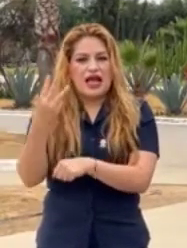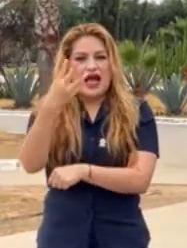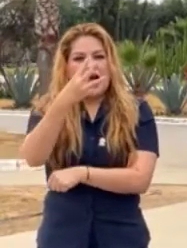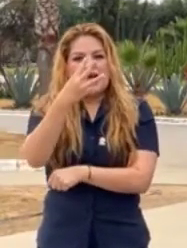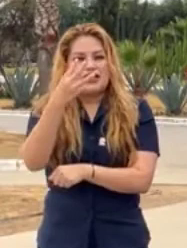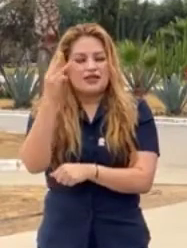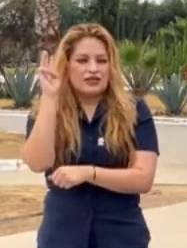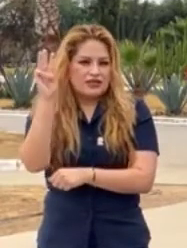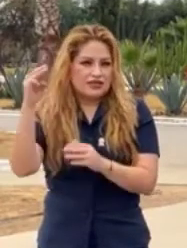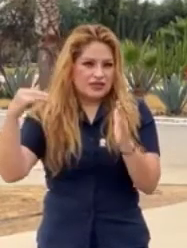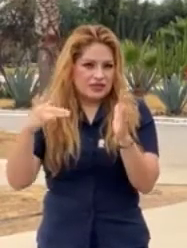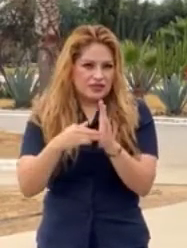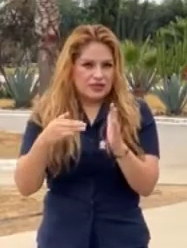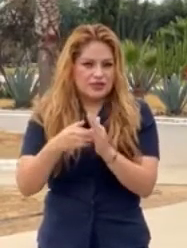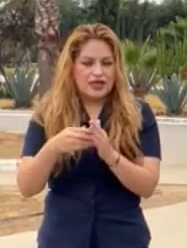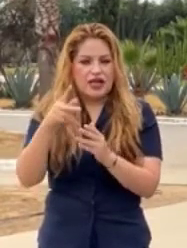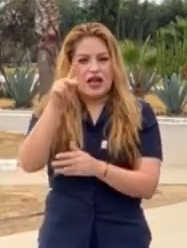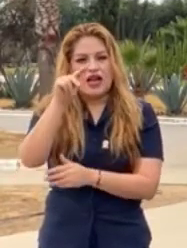desechos, gracias a que se